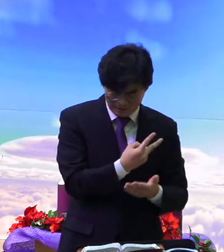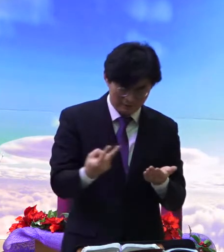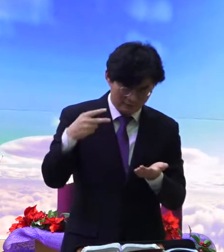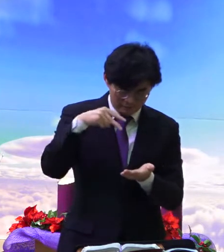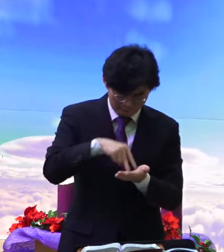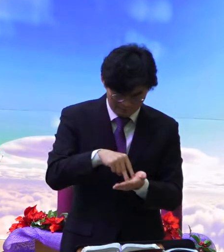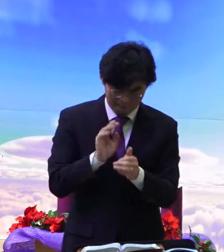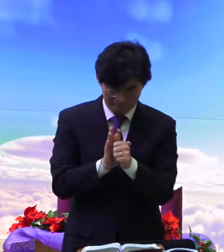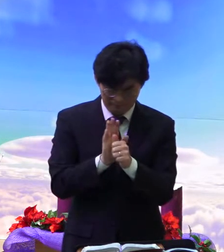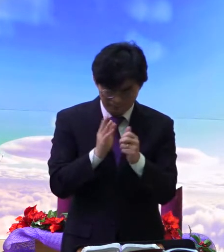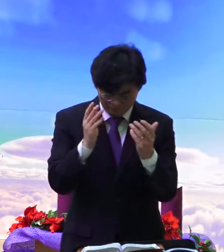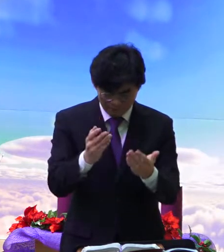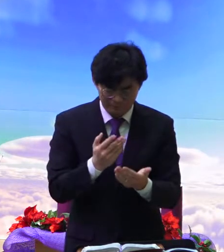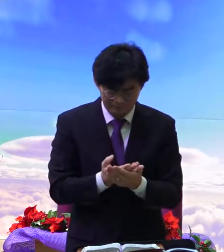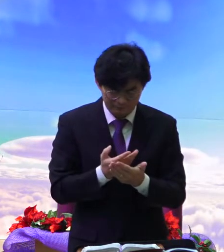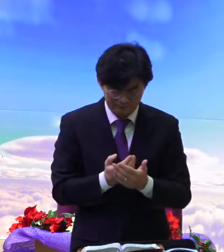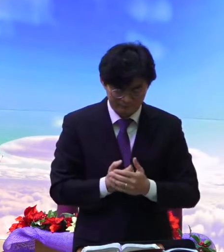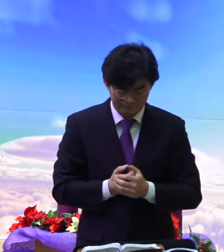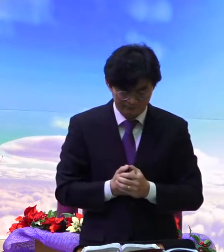하여 주시옵소서.